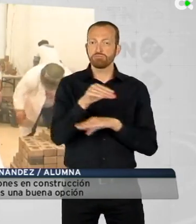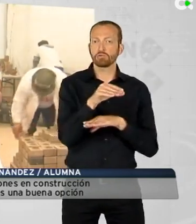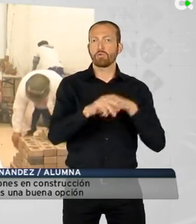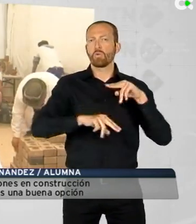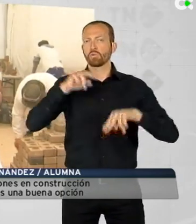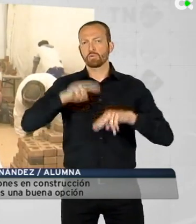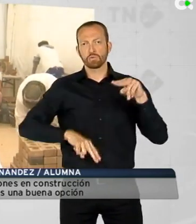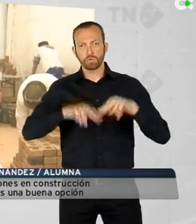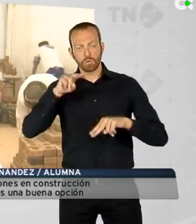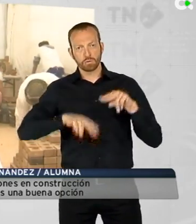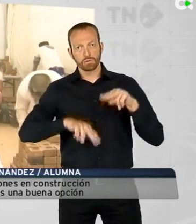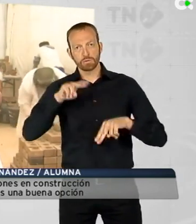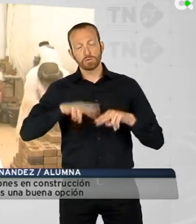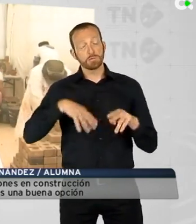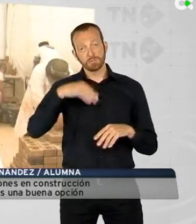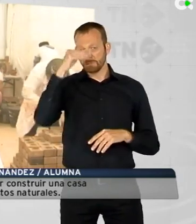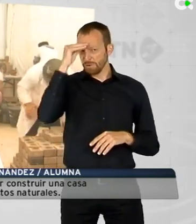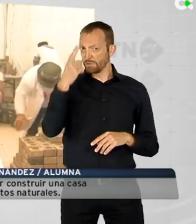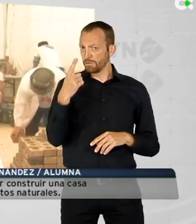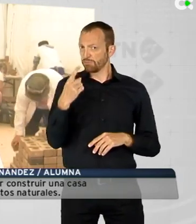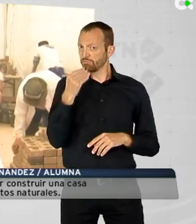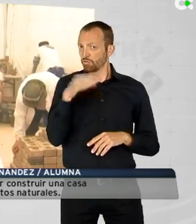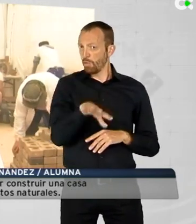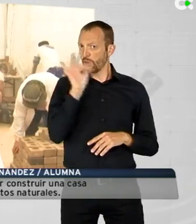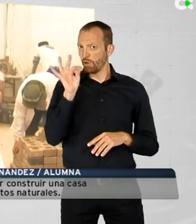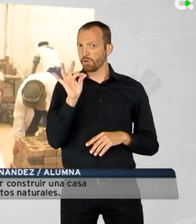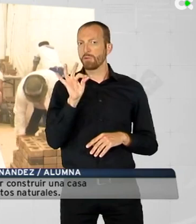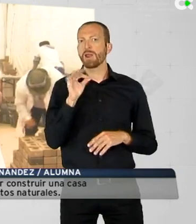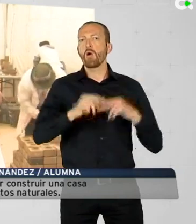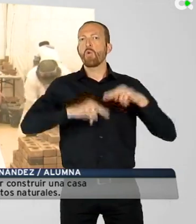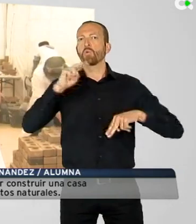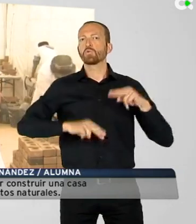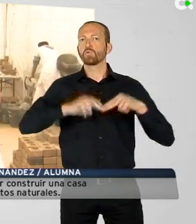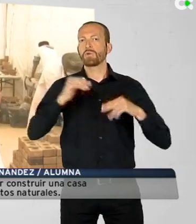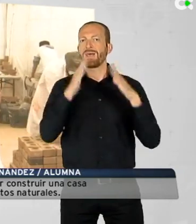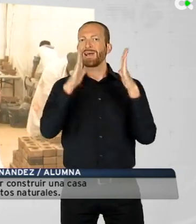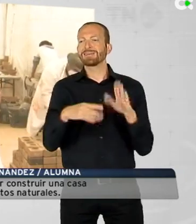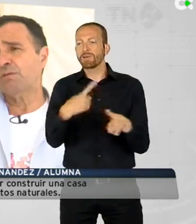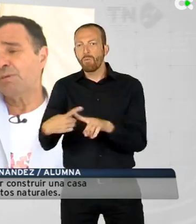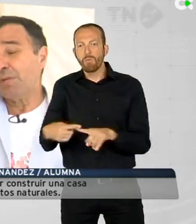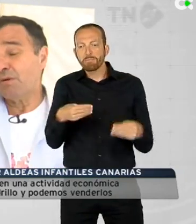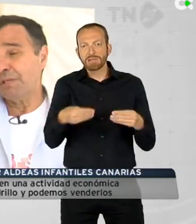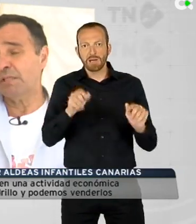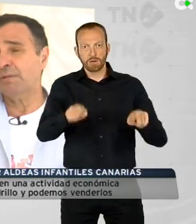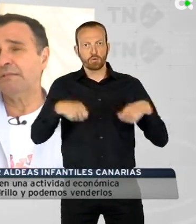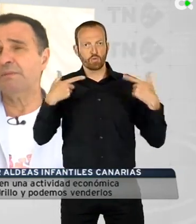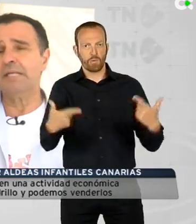construcción, me parece que es una buena opción a la hora de poder construir una casa con productos naturales. Esto se